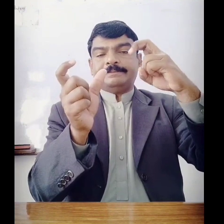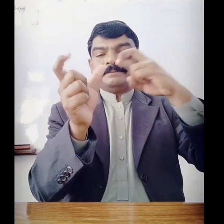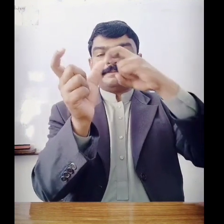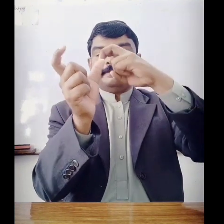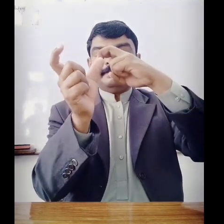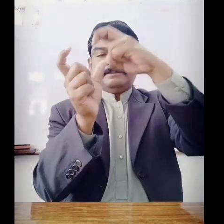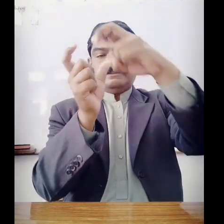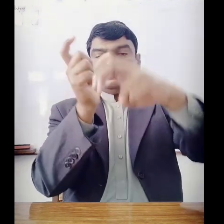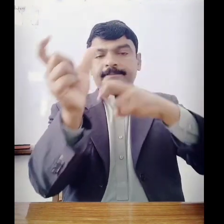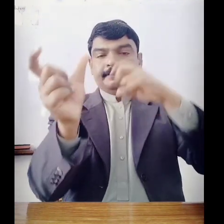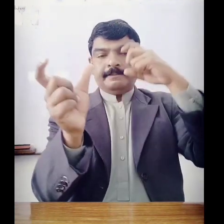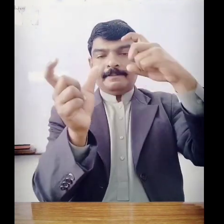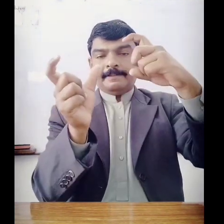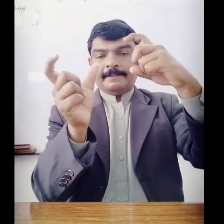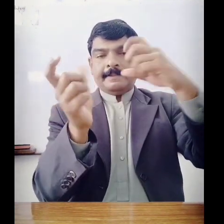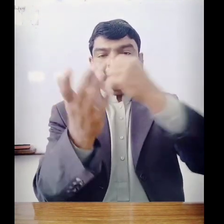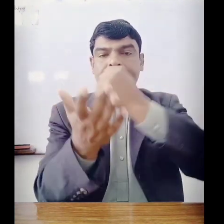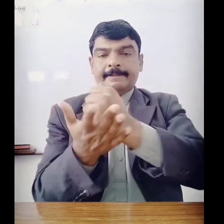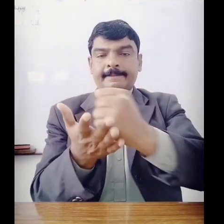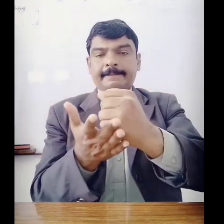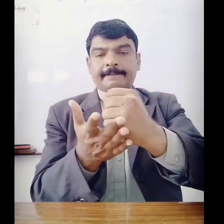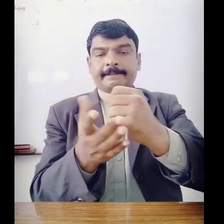ज़ीक़ात,